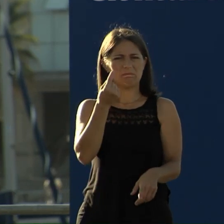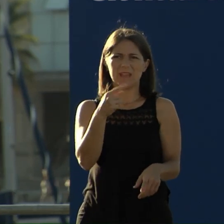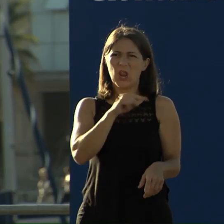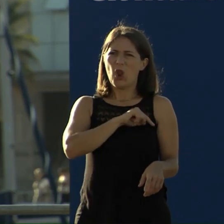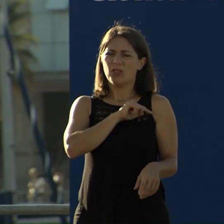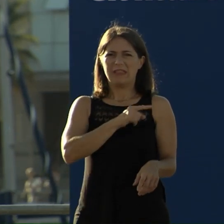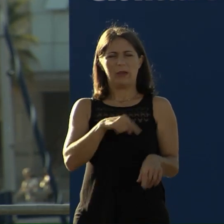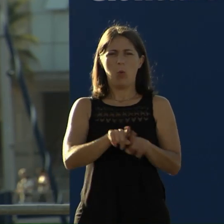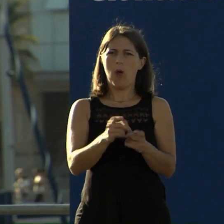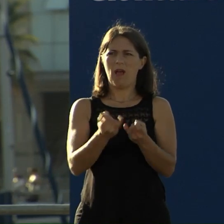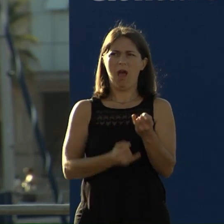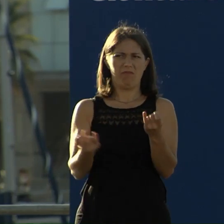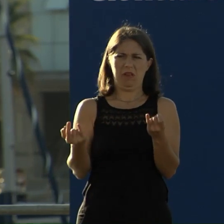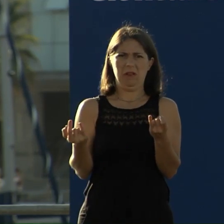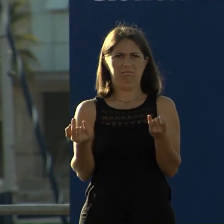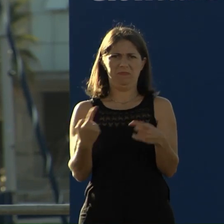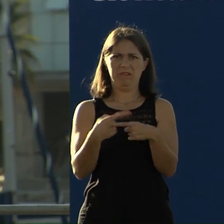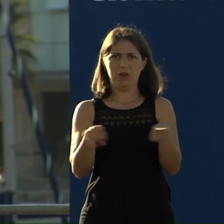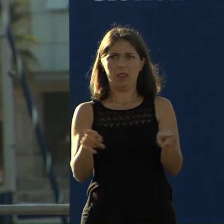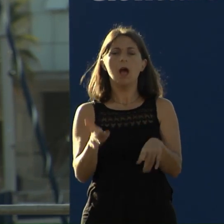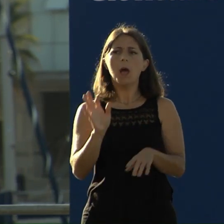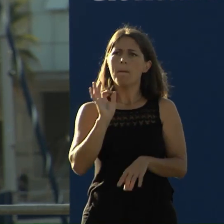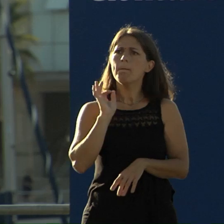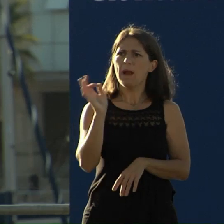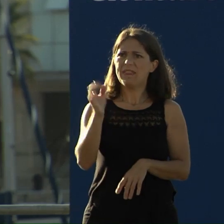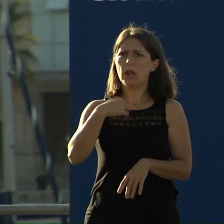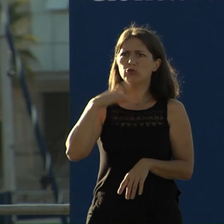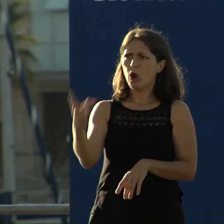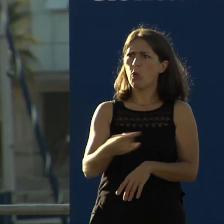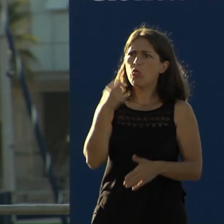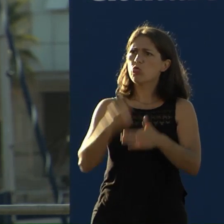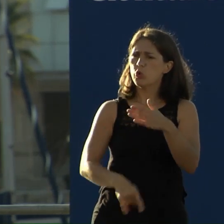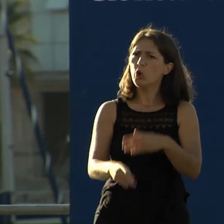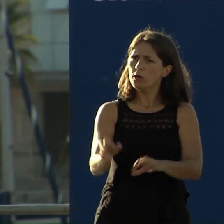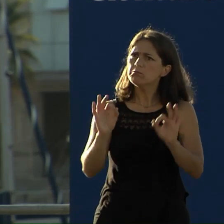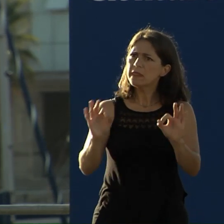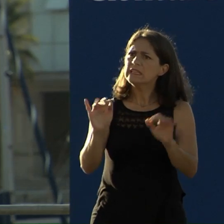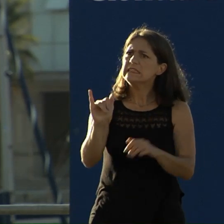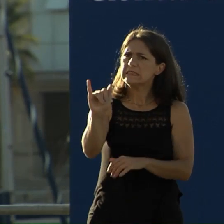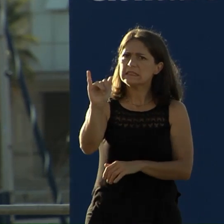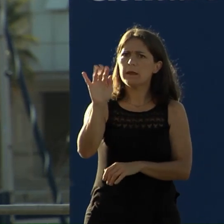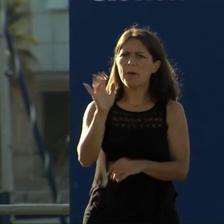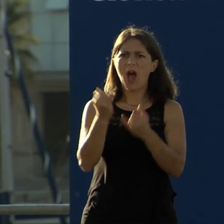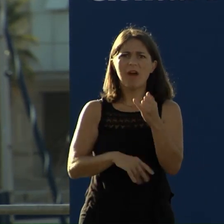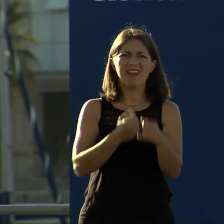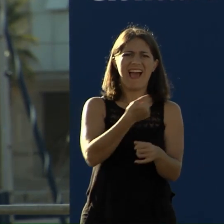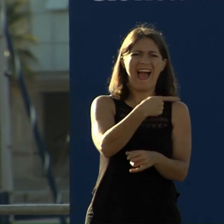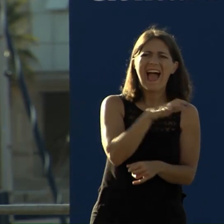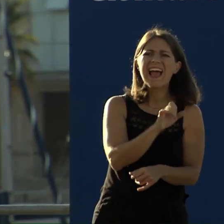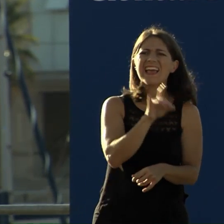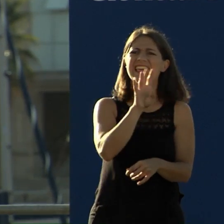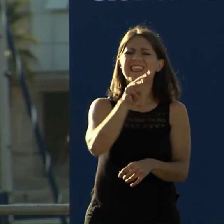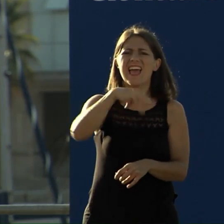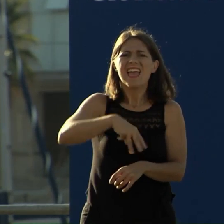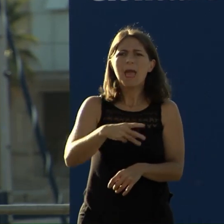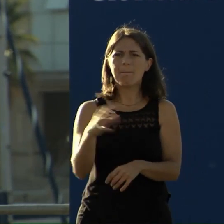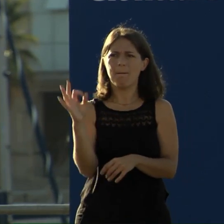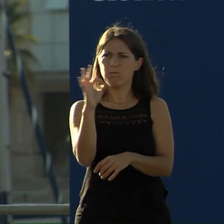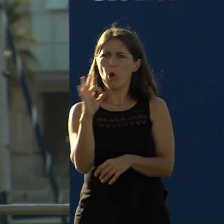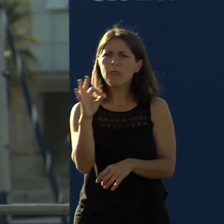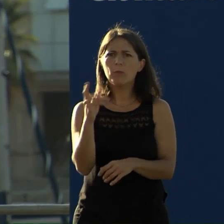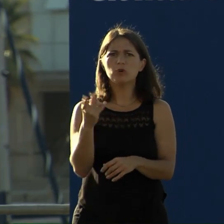Y es verdad que sonábamos duros. Porque lo principal del lenguaje del 15M. Del lenguaje de AGE. Del lenguaje de Podemos. Del